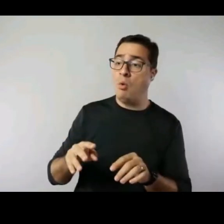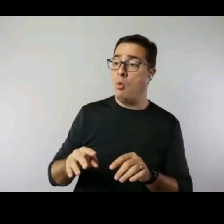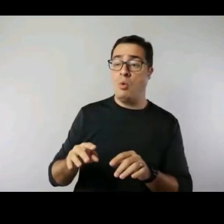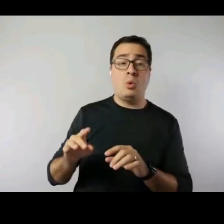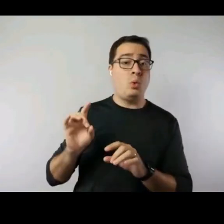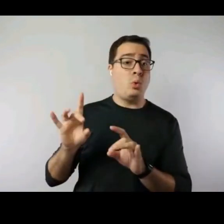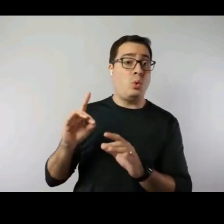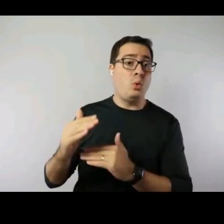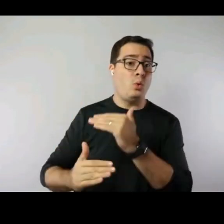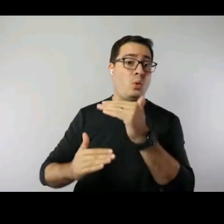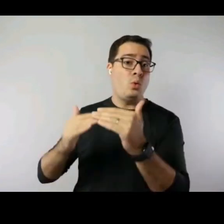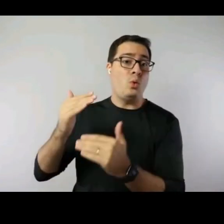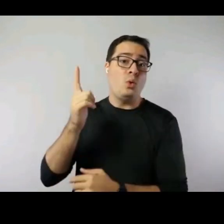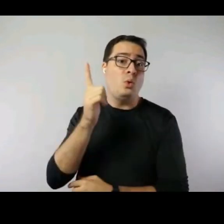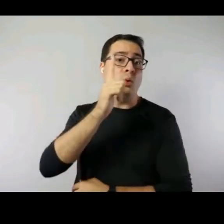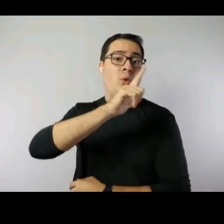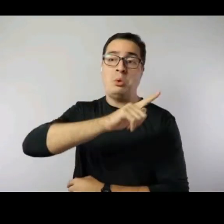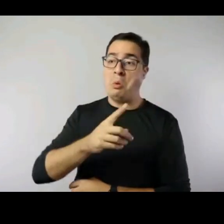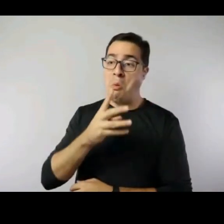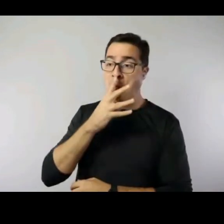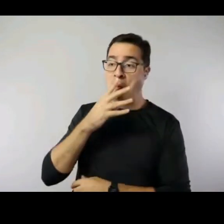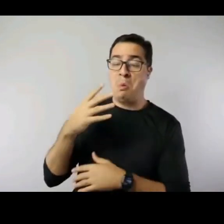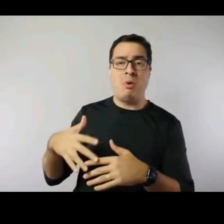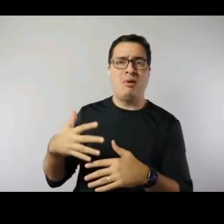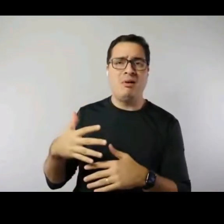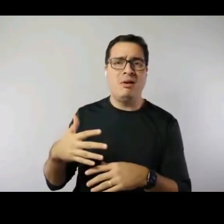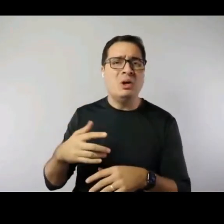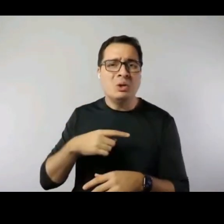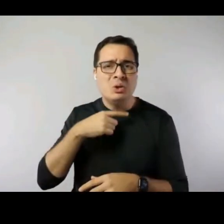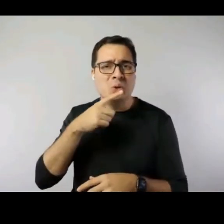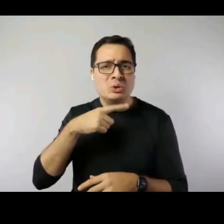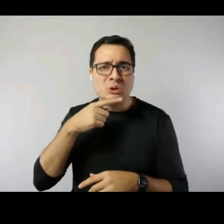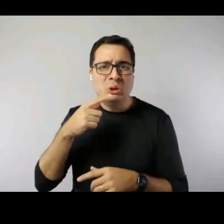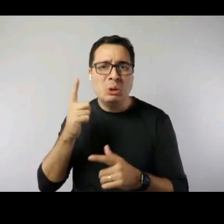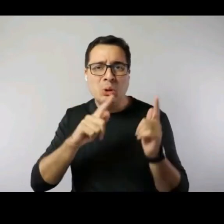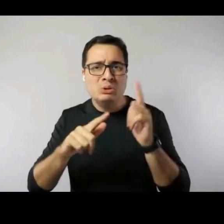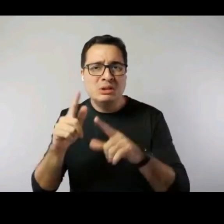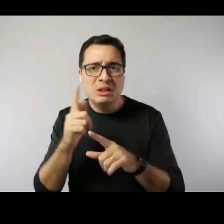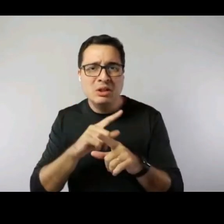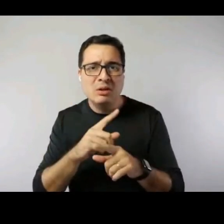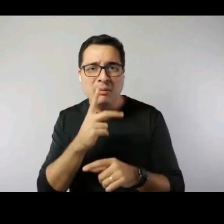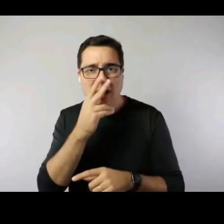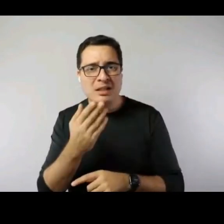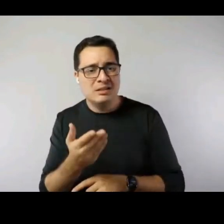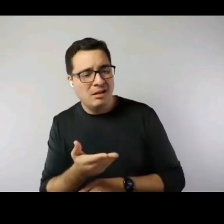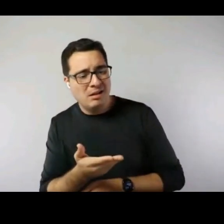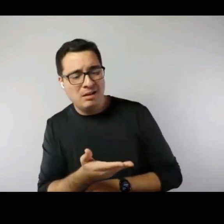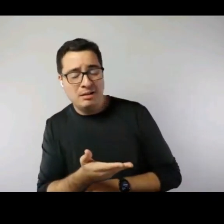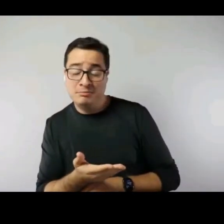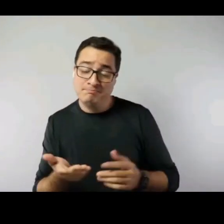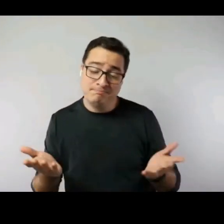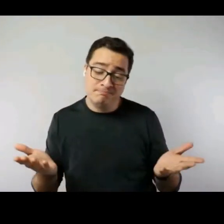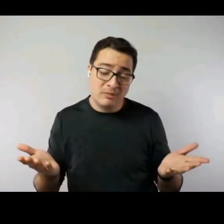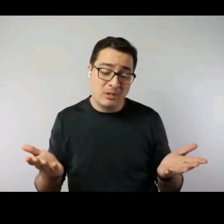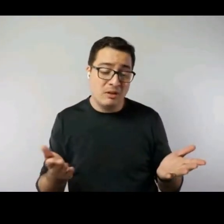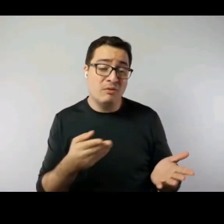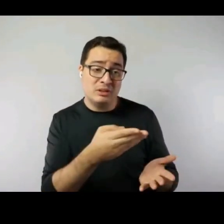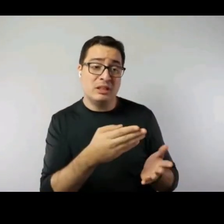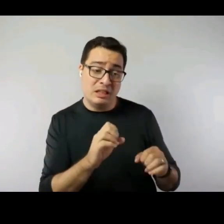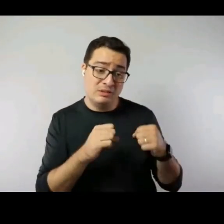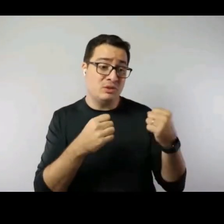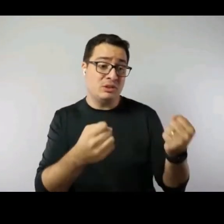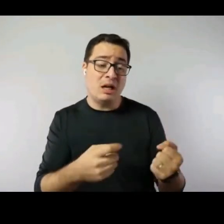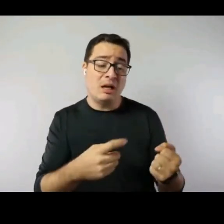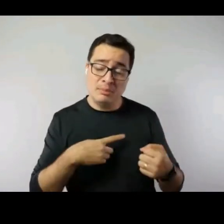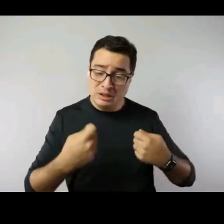superação, e aquelas que não conquistaram é visto como um caso que, bom, você tem que superar algo. Superar mais